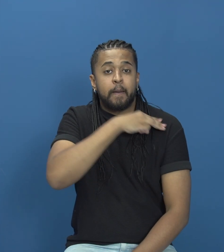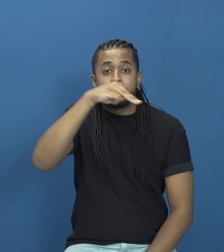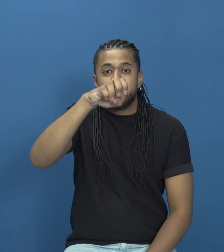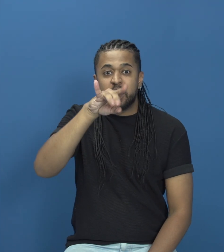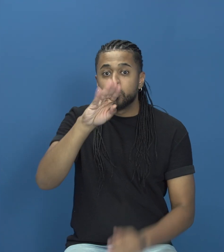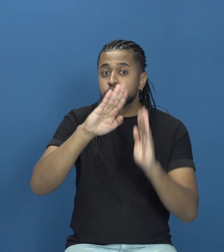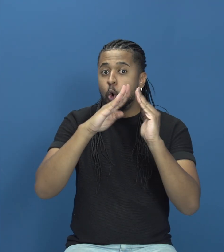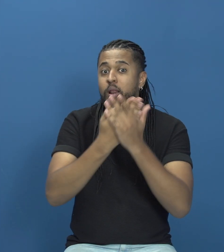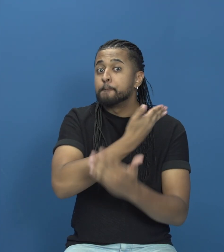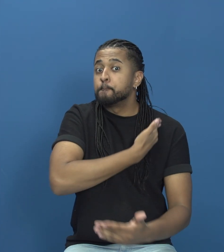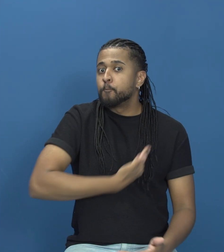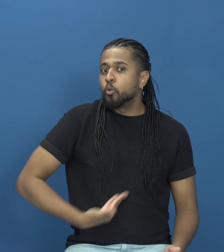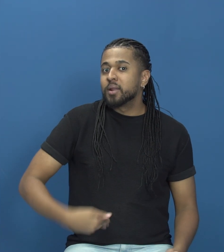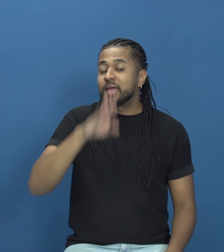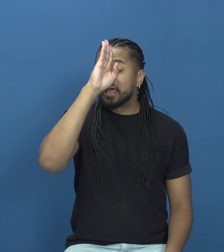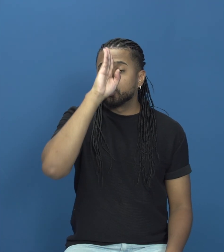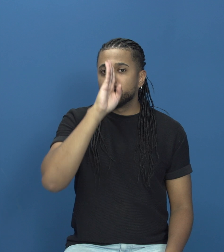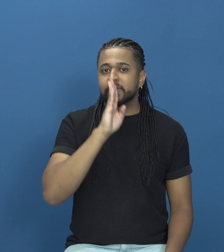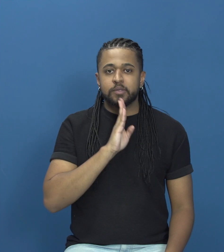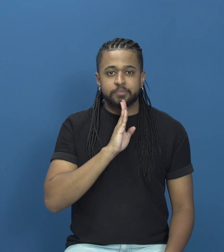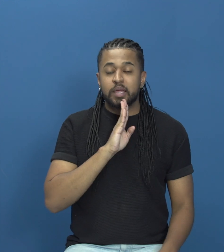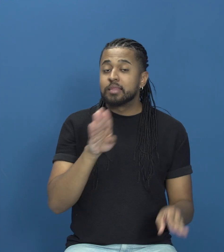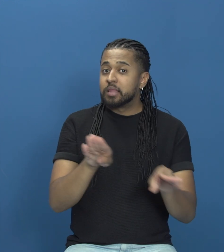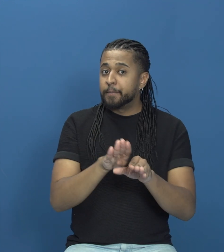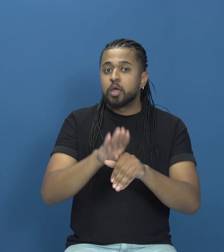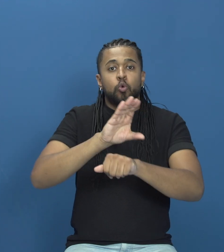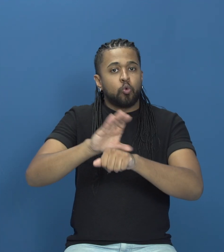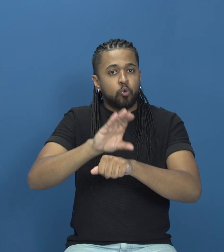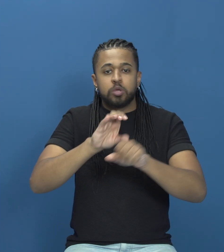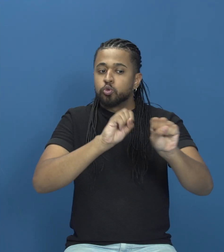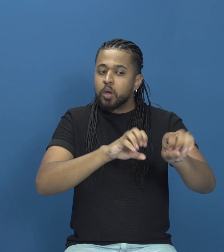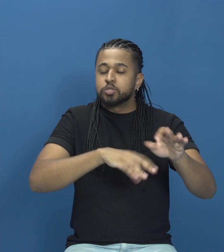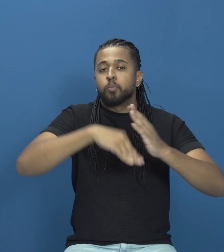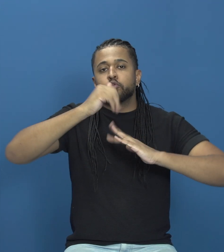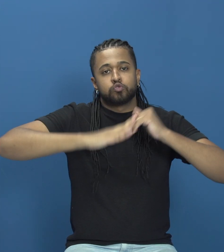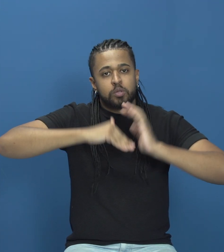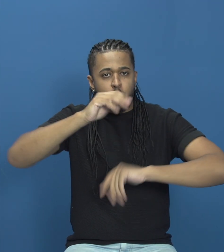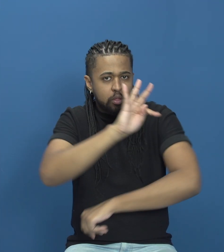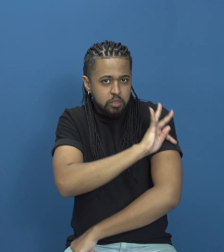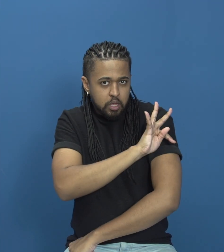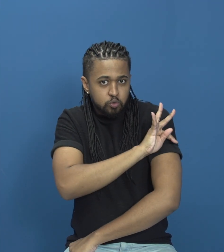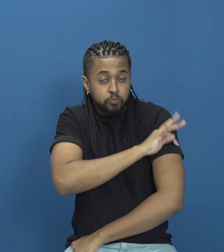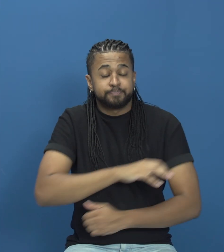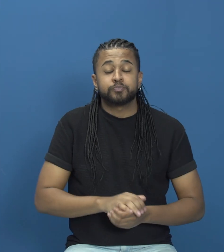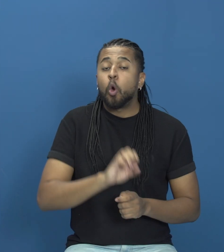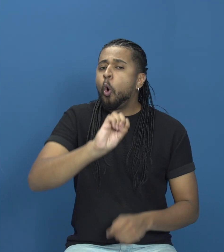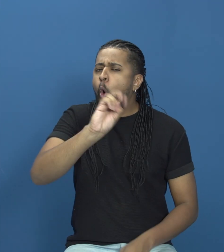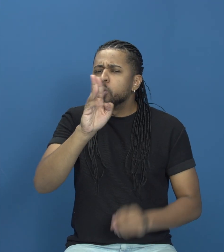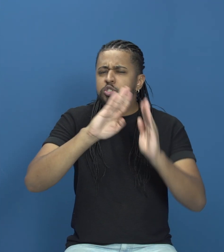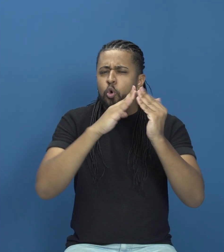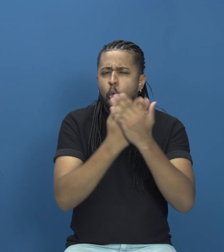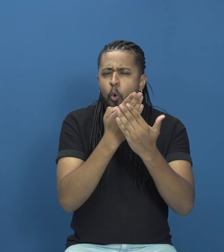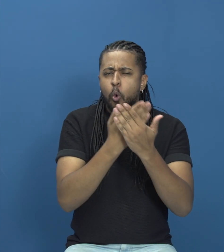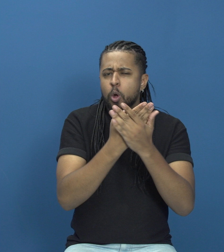escolas públicas e gratuitas, inclusive em cursos de educação profissional técnica ou em